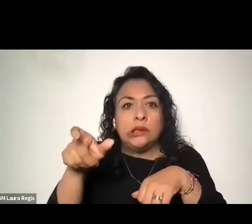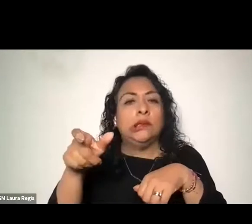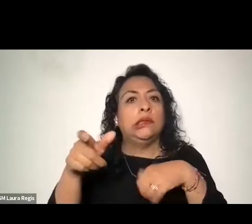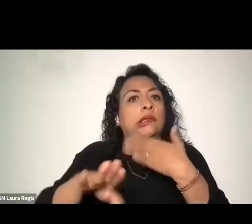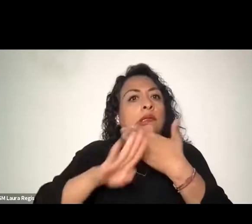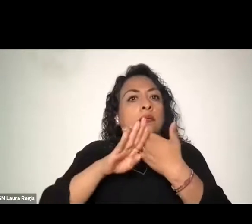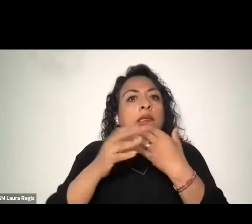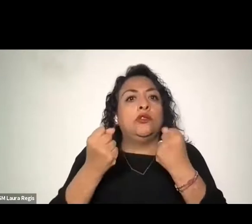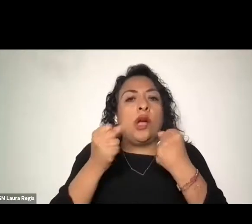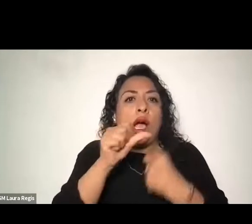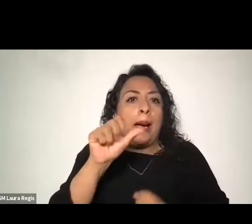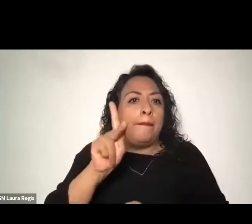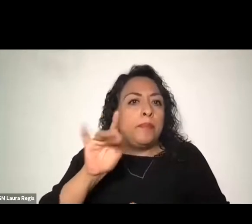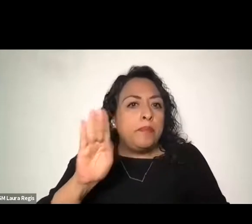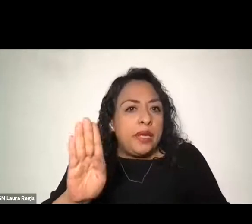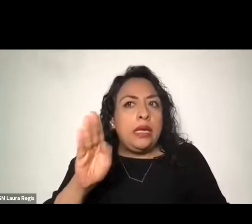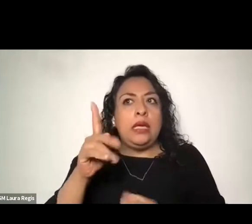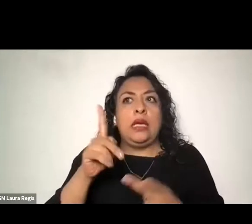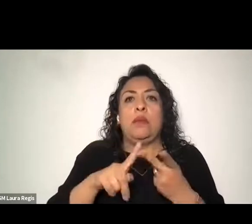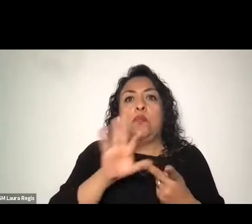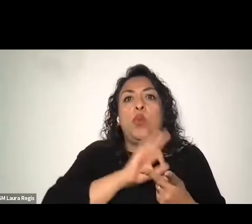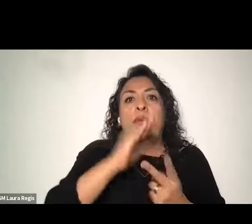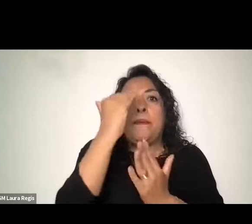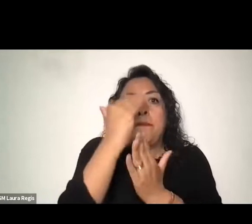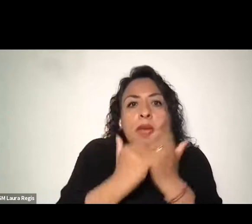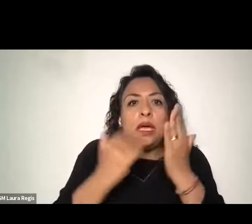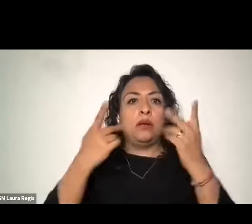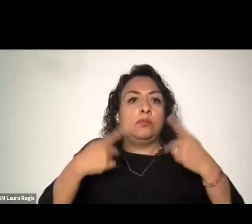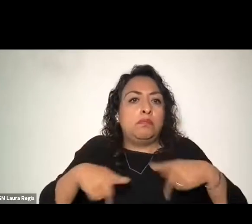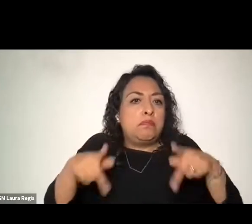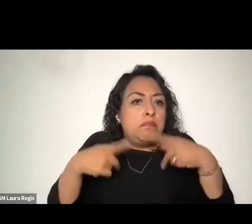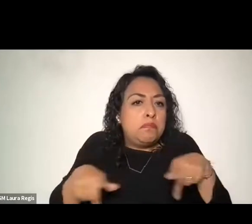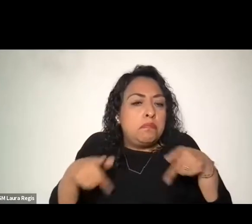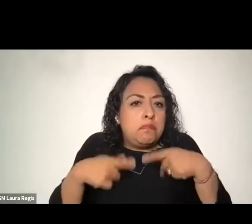al Producto Interno Bruto, que puede disminuir la población